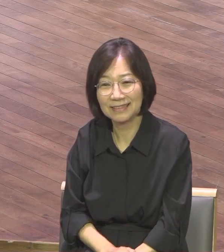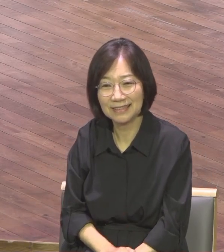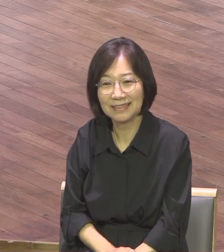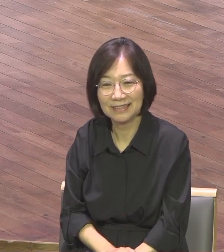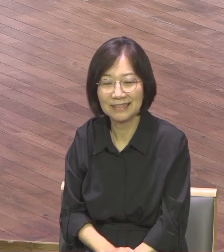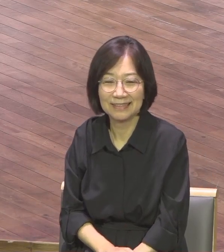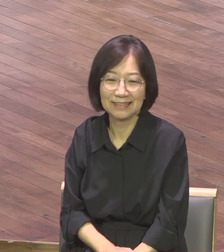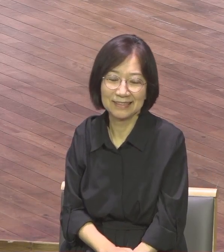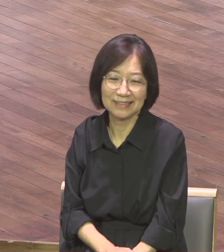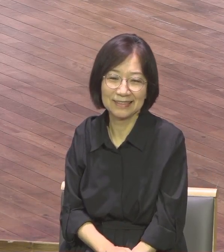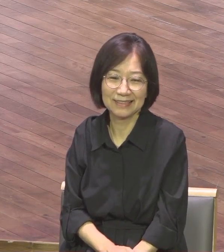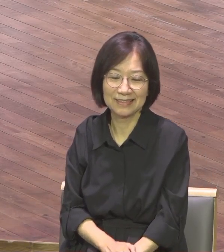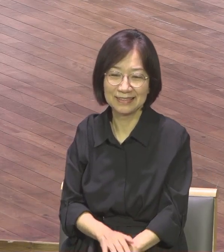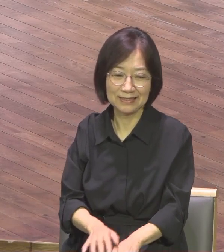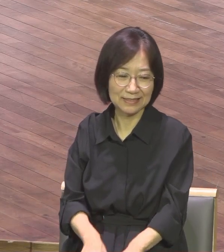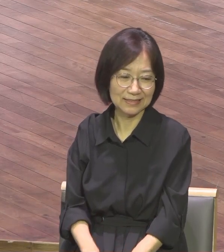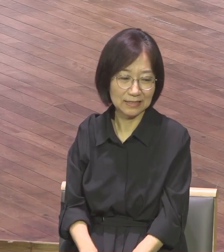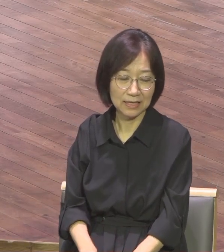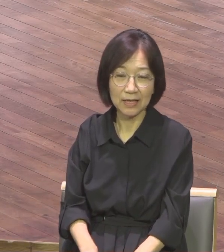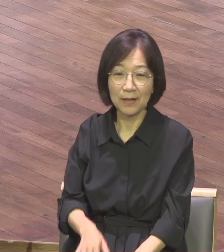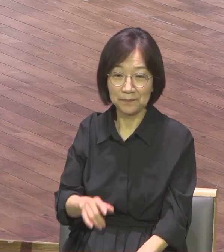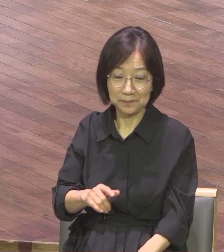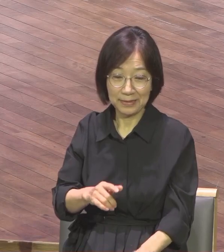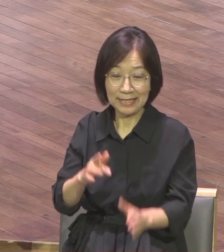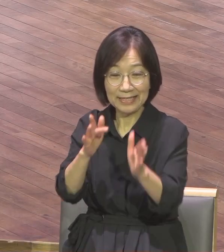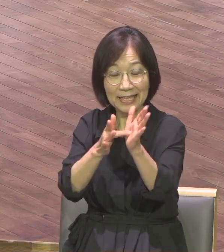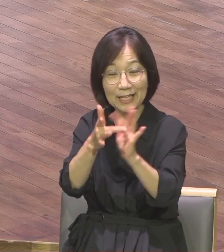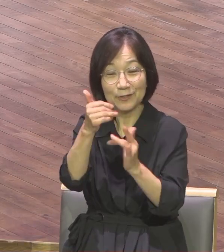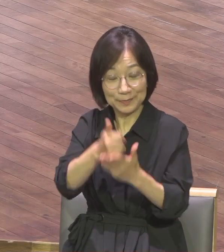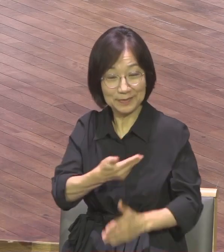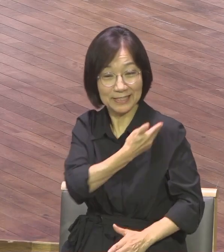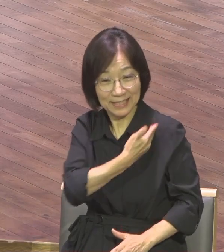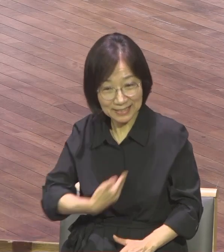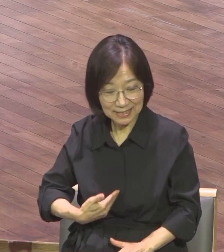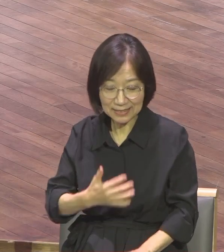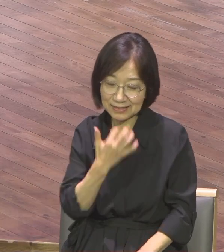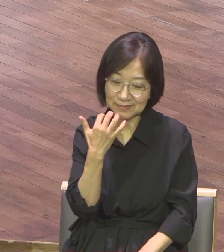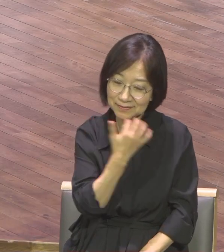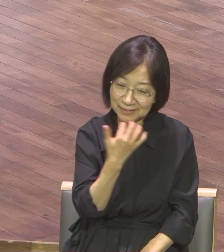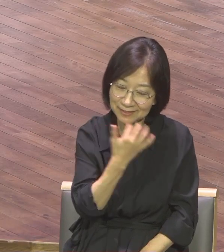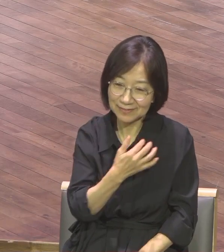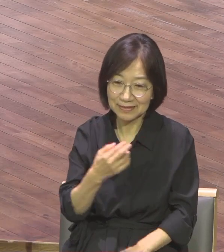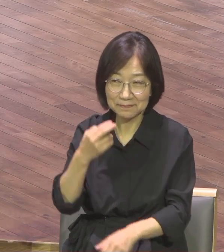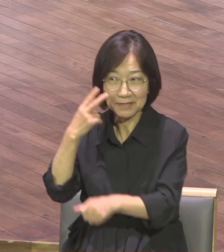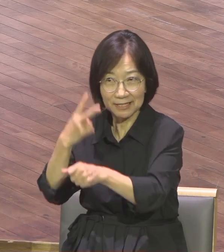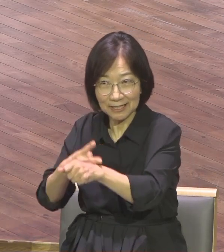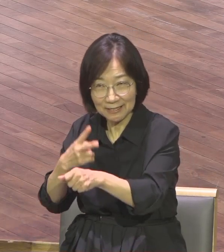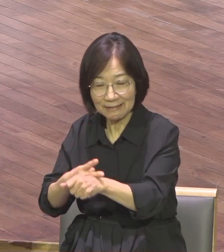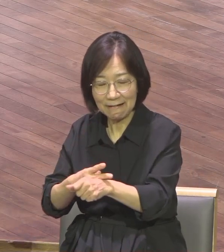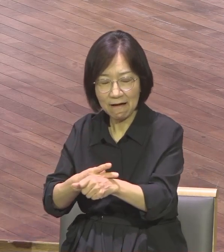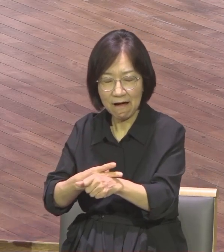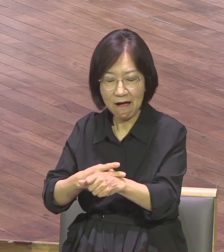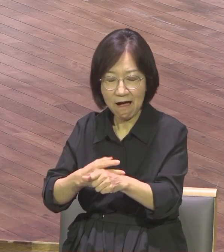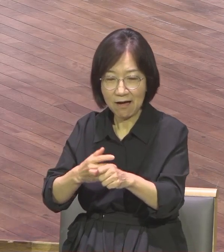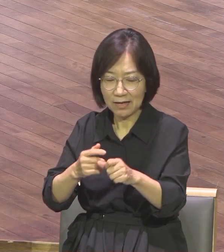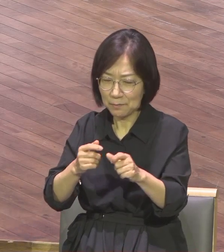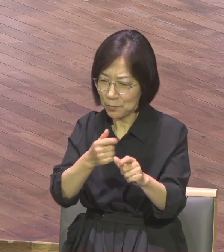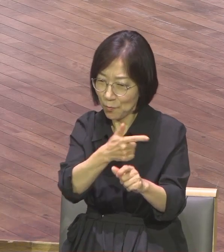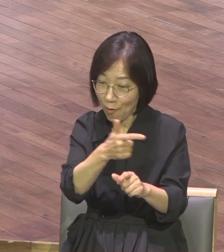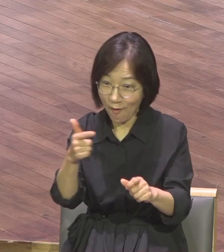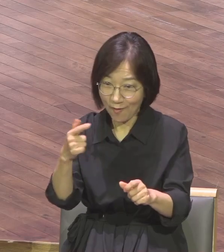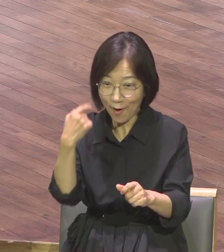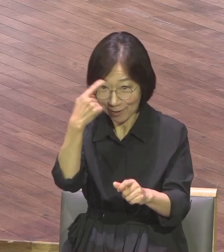수제자 이 베드로부터 이 바울 전부 다 쓰임 받은 사람 특징이 뭐냐? 아주 심플합니다. 적시로.